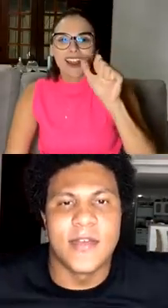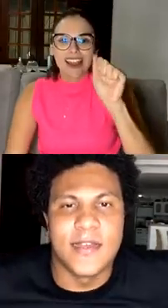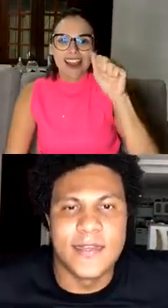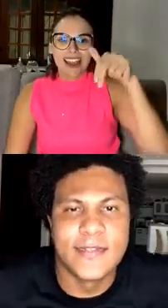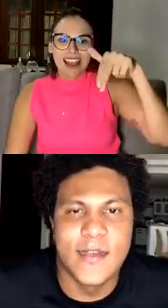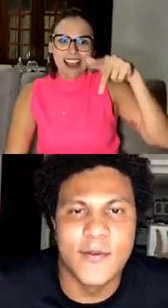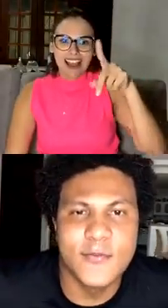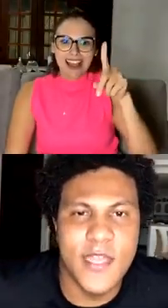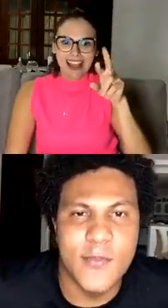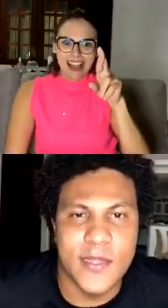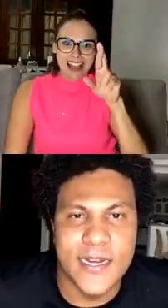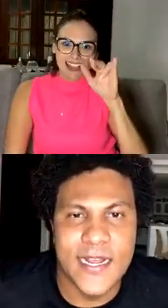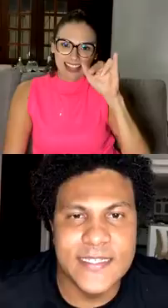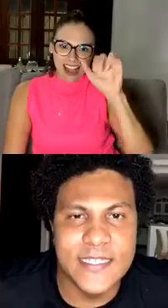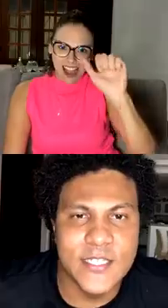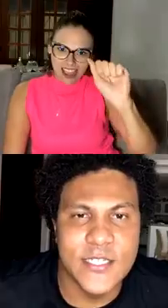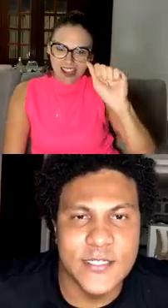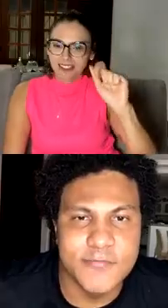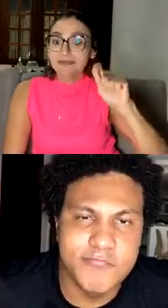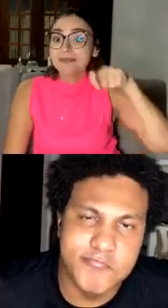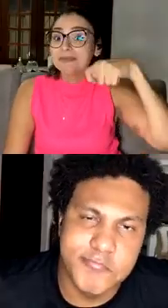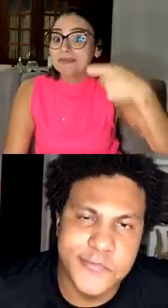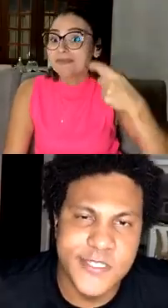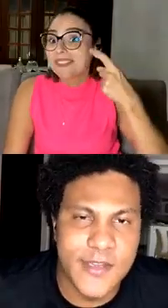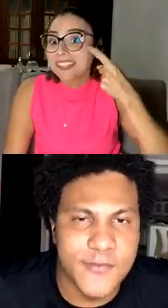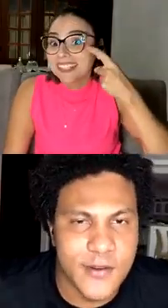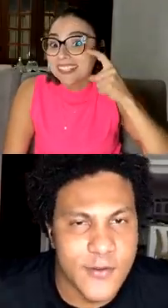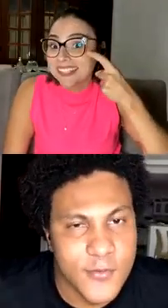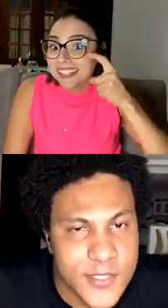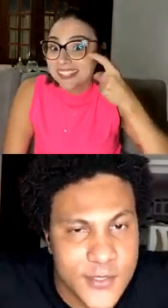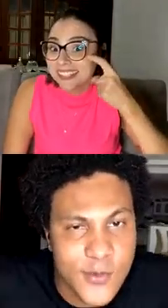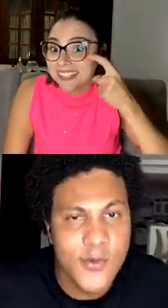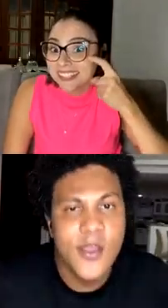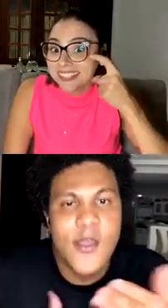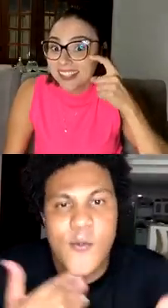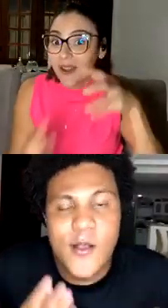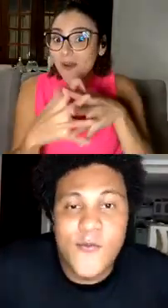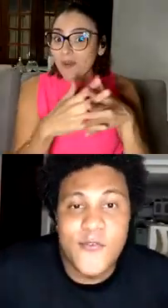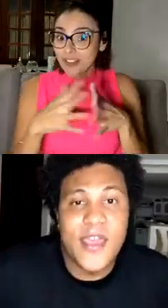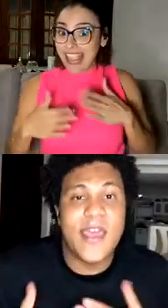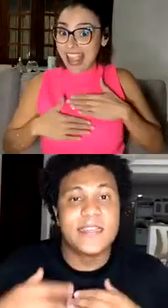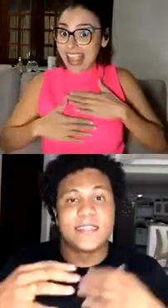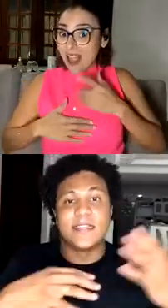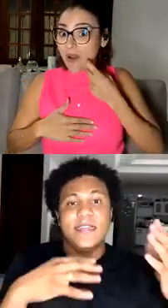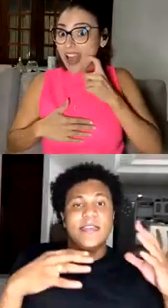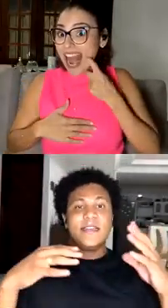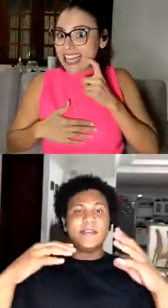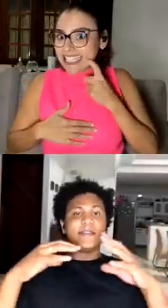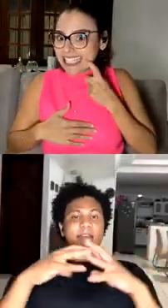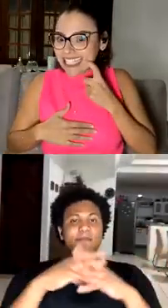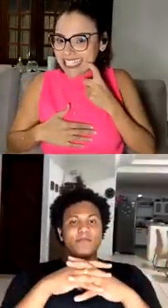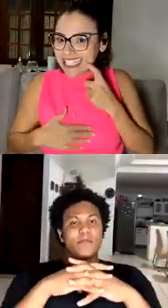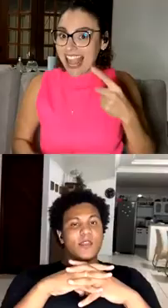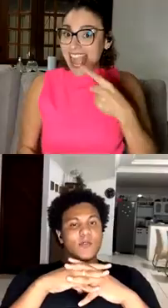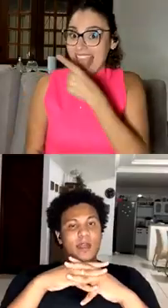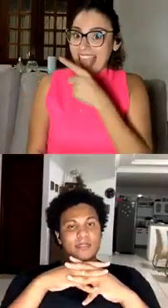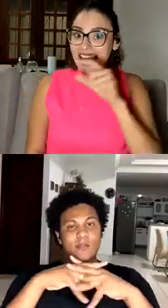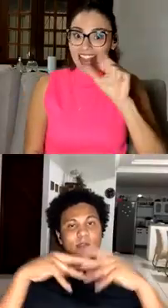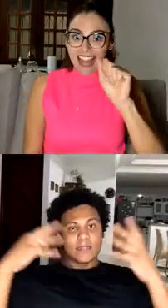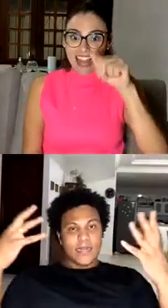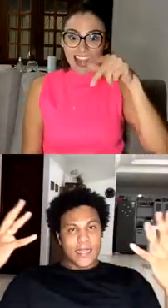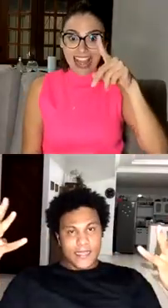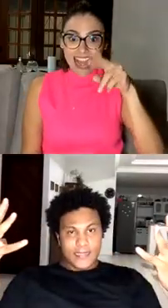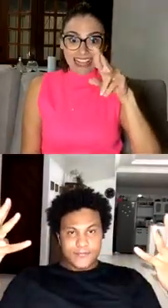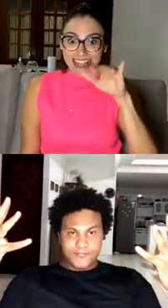Então, há algum tempo atrás, a gente já começou uma conversa, né? Eu, Graça,